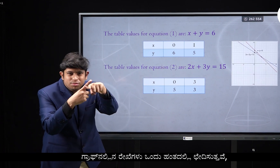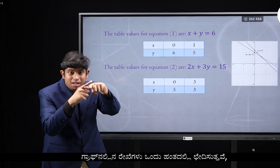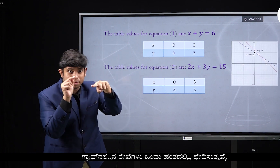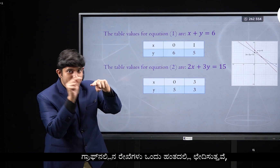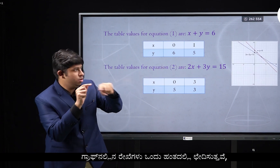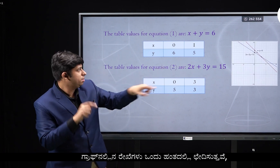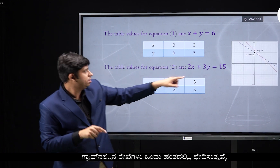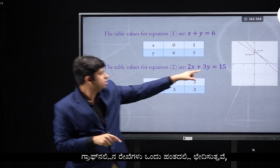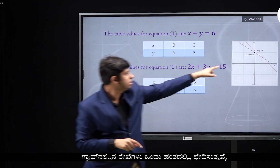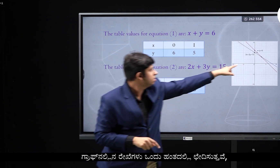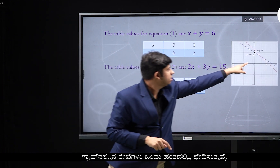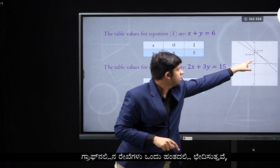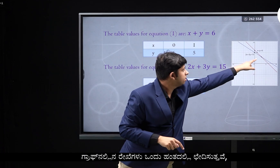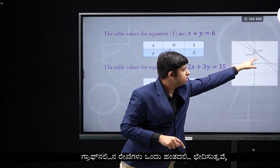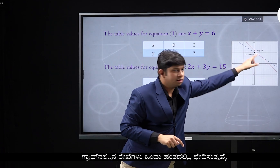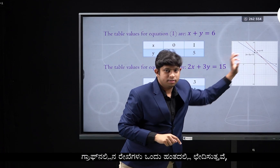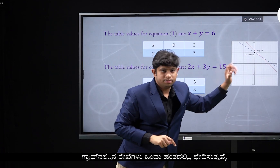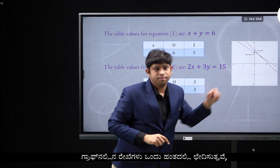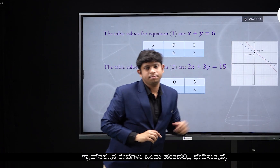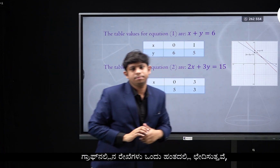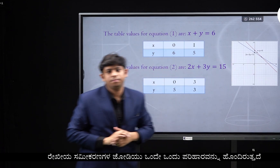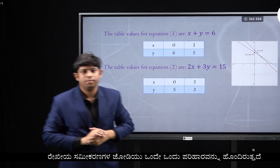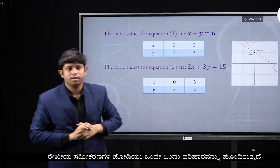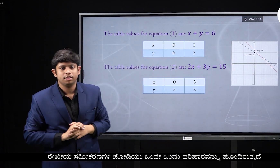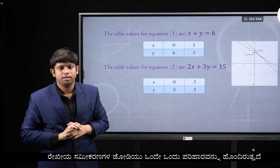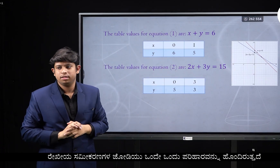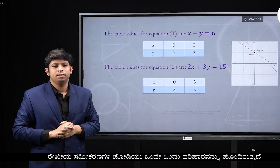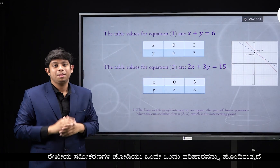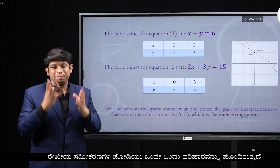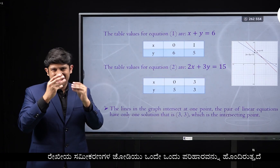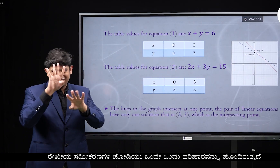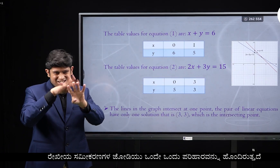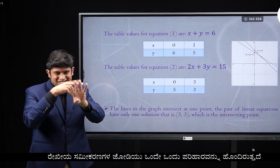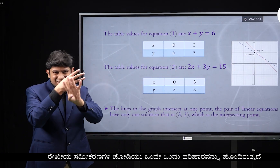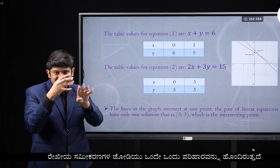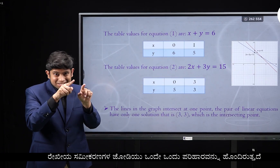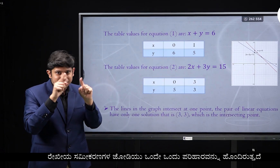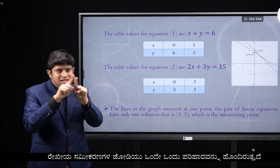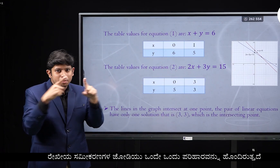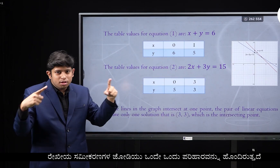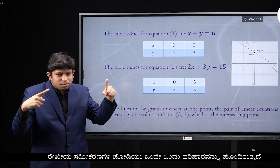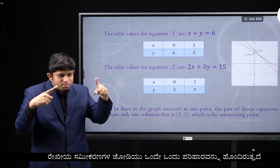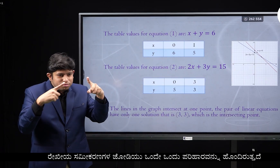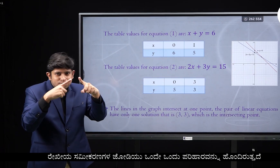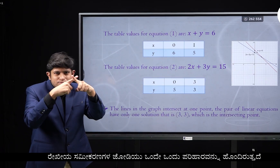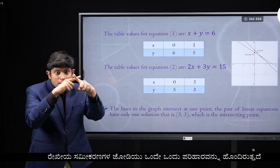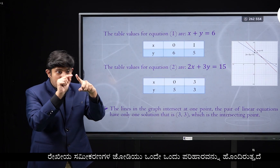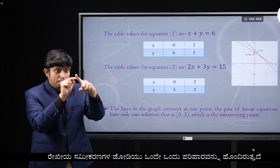ಗ್ರಾಫ್ನಲ್ಲಿ ರೇಖೆಗಳು ಒಂದು ಹಂತದಲ್ಲಿ ಛೇದಿಸುತ್ತವೆ. ರೇಖೀಯ ಸಮೀಕರಣಗಳ ಜೋಡಿಯು ಒಂದೇ ಒಂದು ಪರಿಹಾರವನ್ನು ಹೊಂದಿರುತ್ತದೆ,